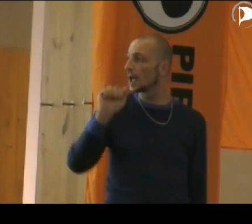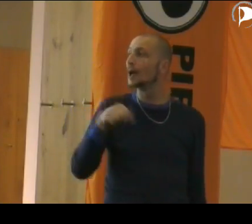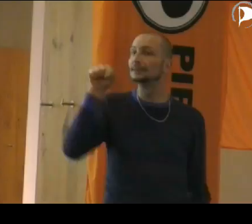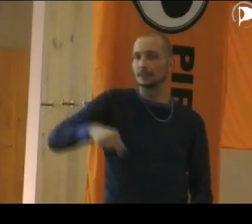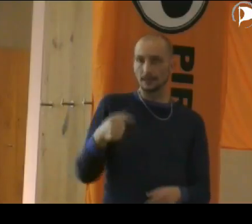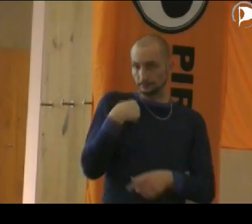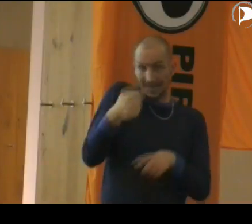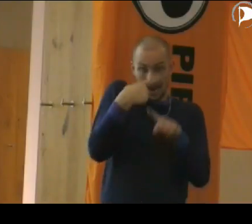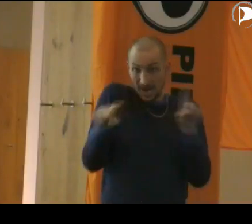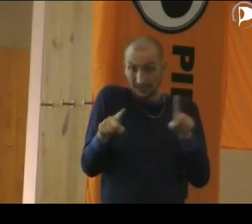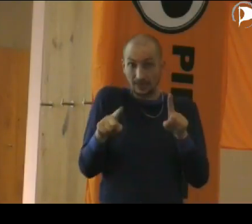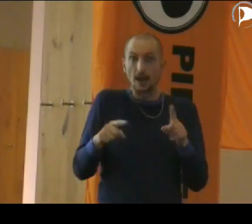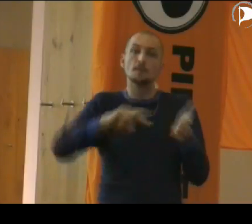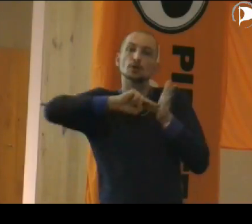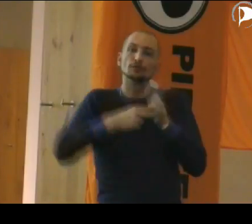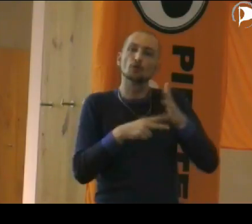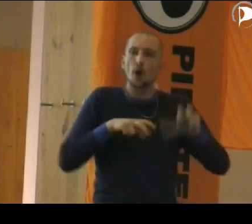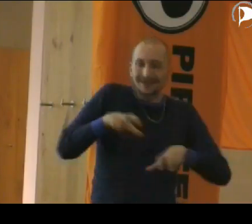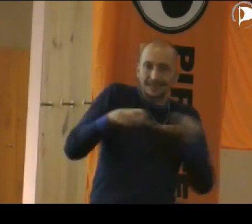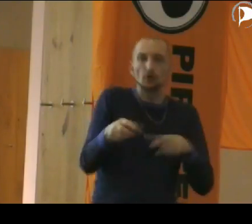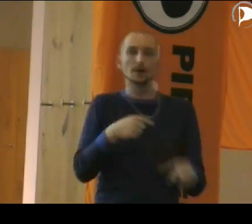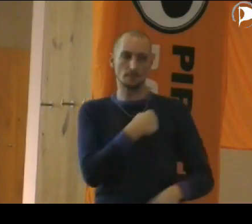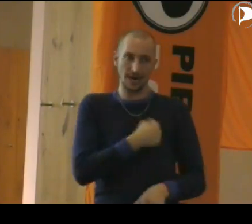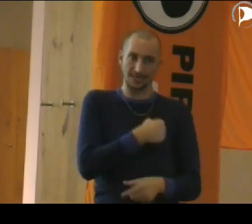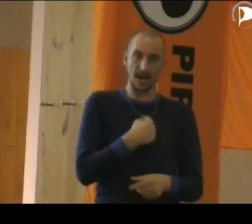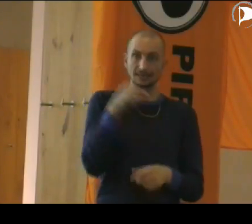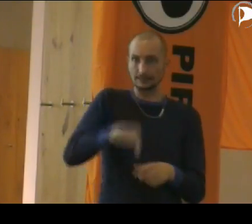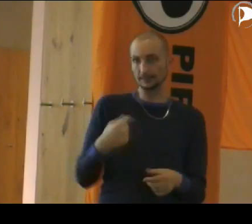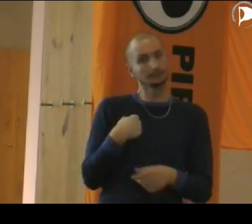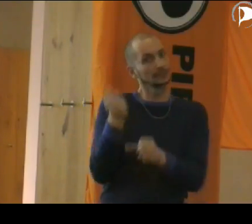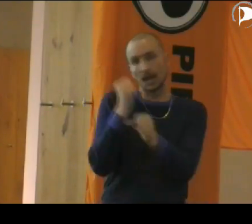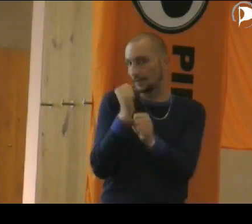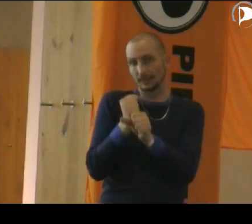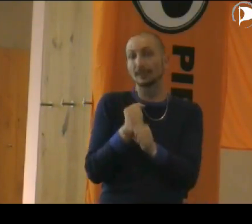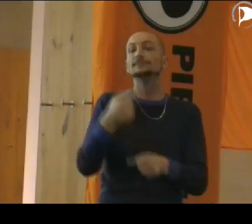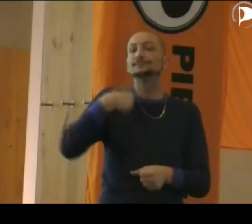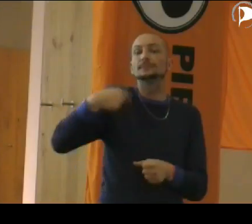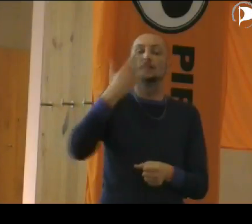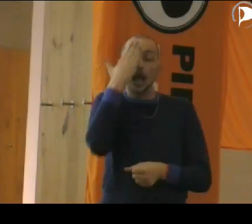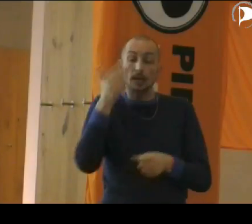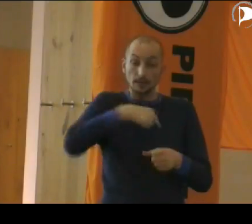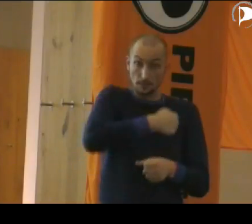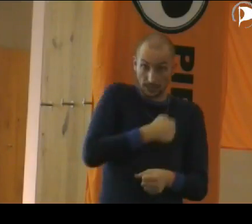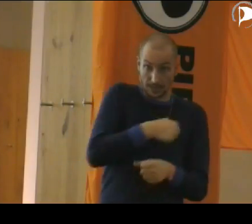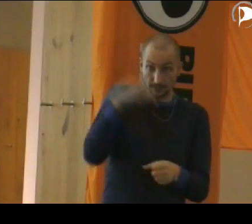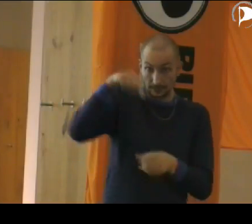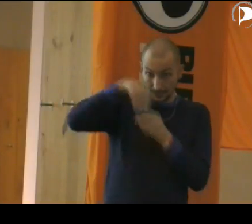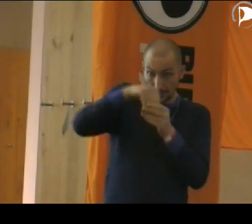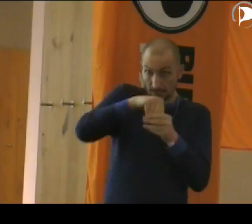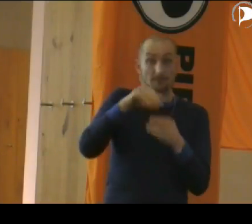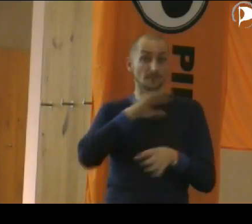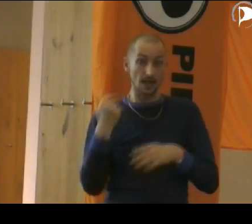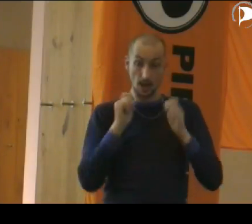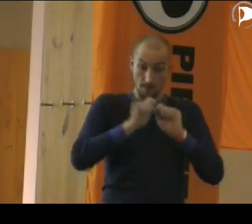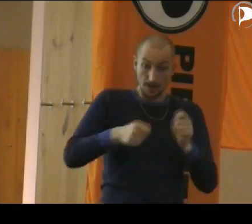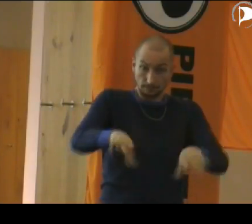gestoßen innerhalb der piratenpartei haben schon viele aufgaben wahrgenommen beispielsweise bin ich